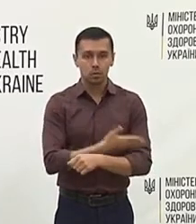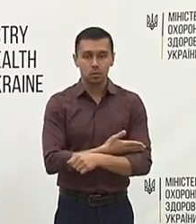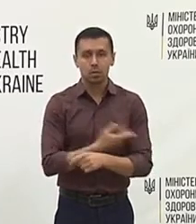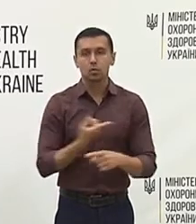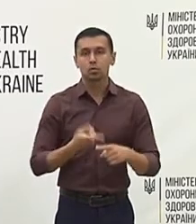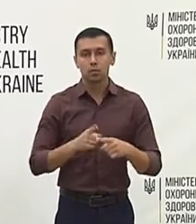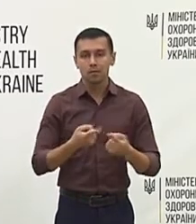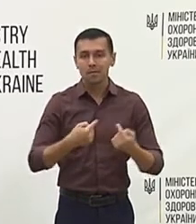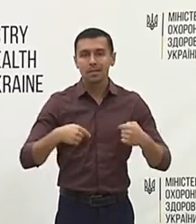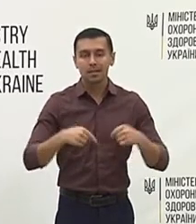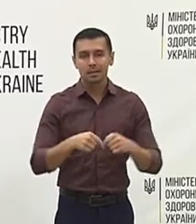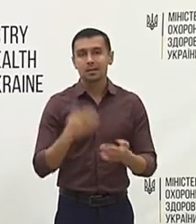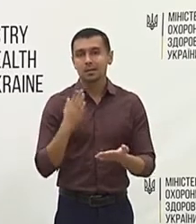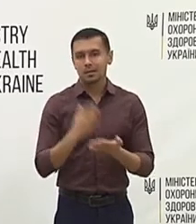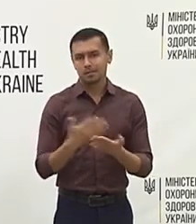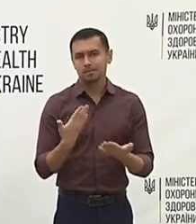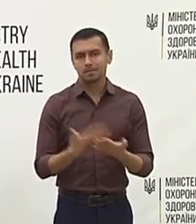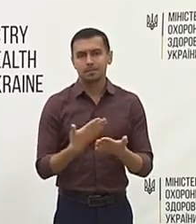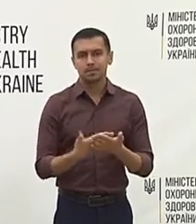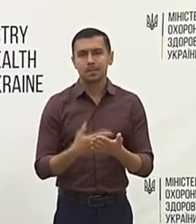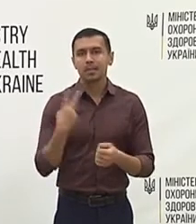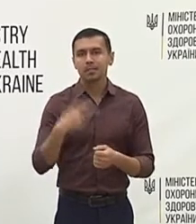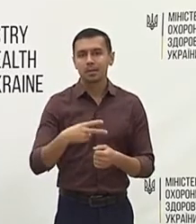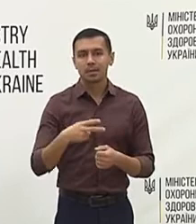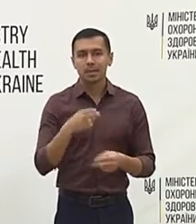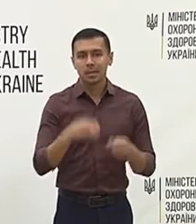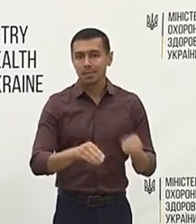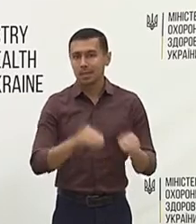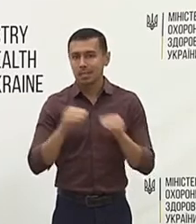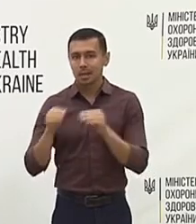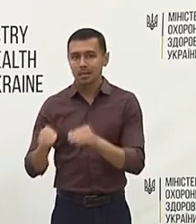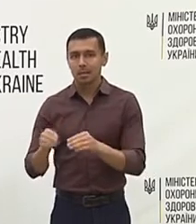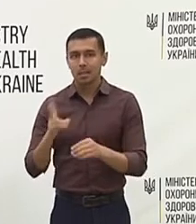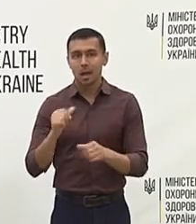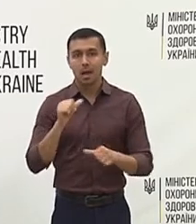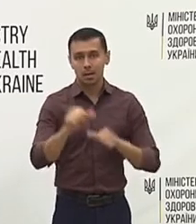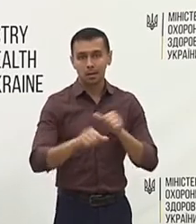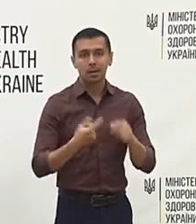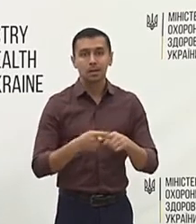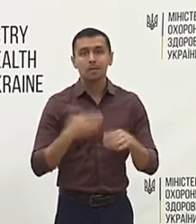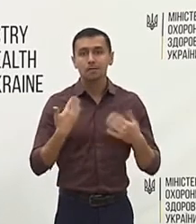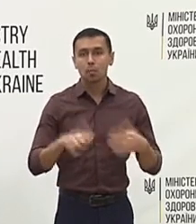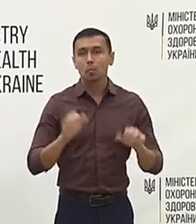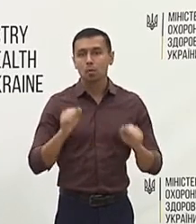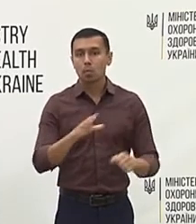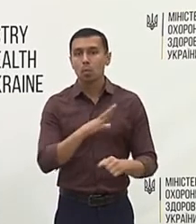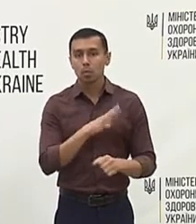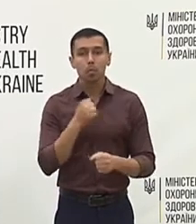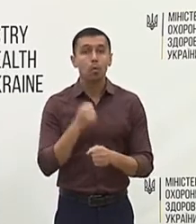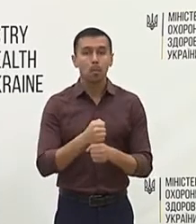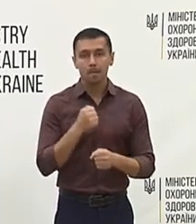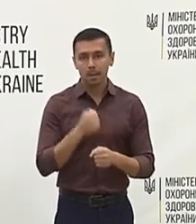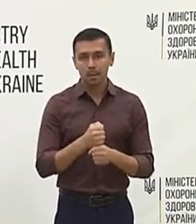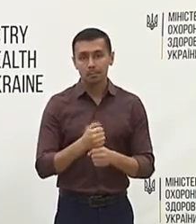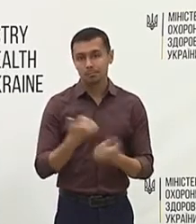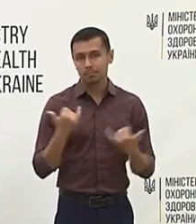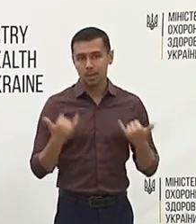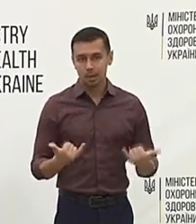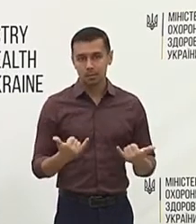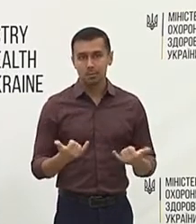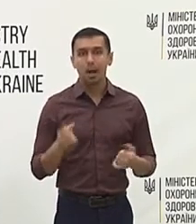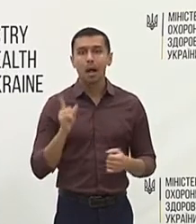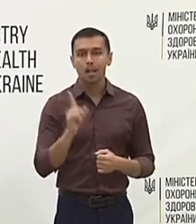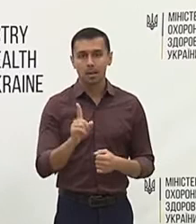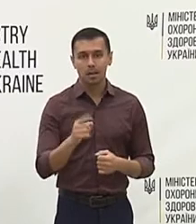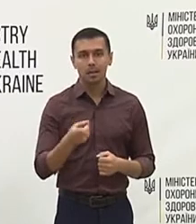Потужність цього відділення складає десь приблизно 20 трансплантацій на рік. І це вже можна було б робити зараз.